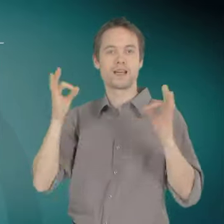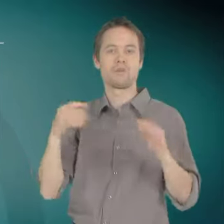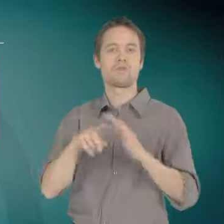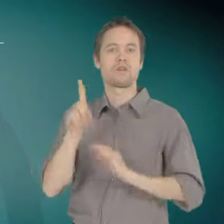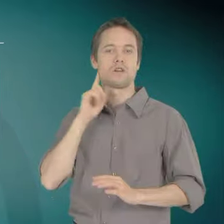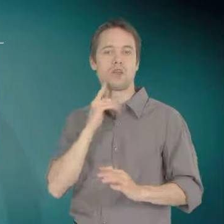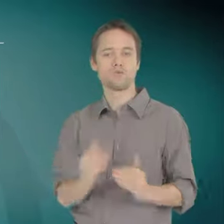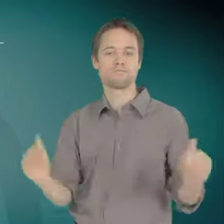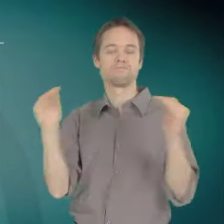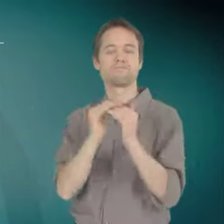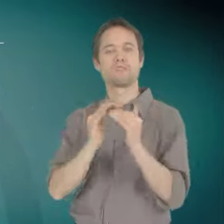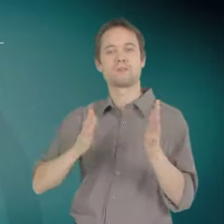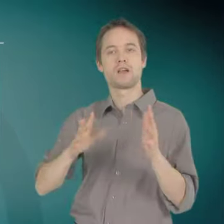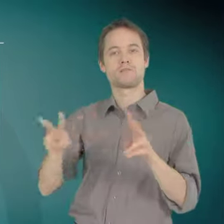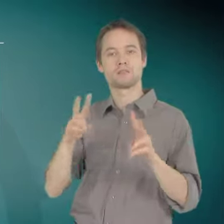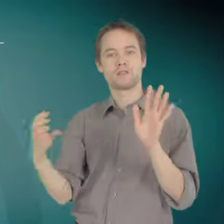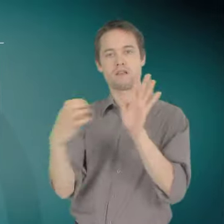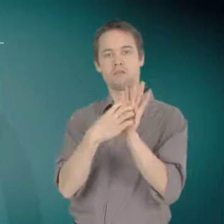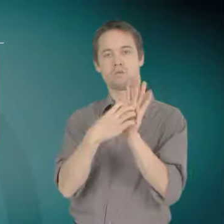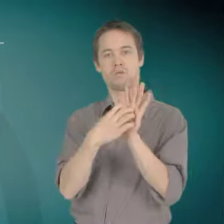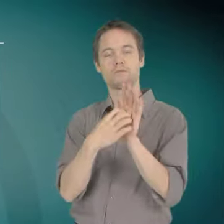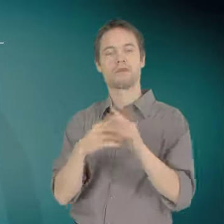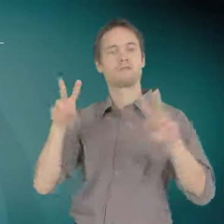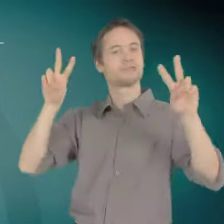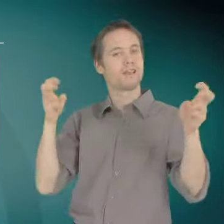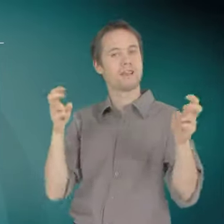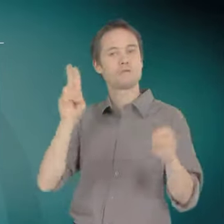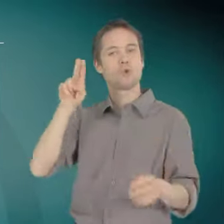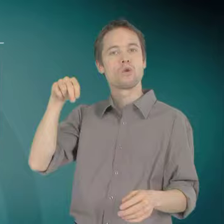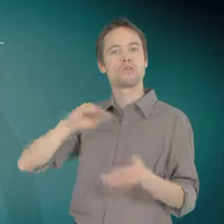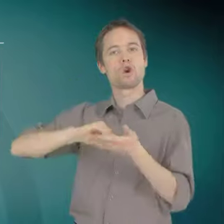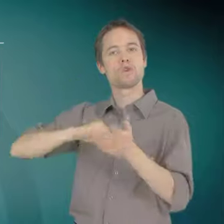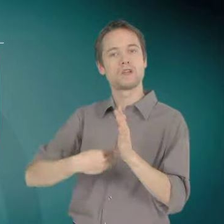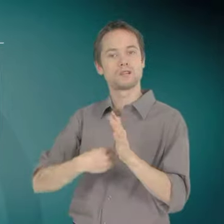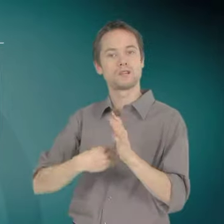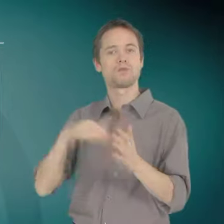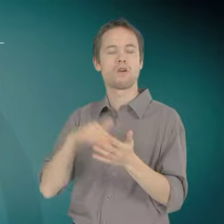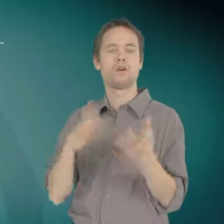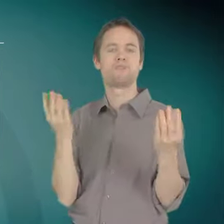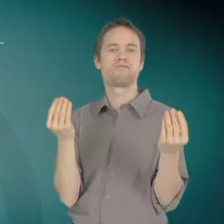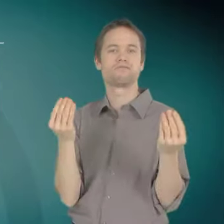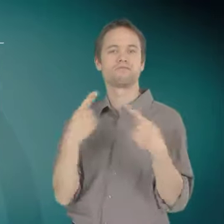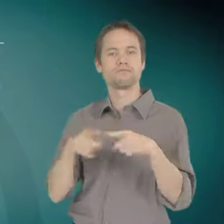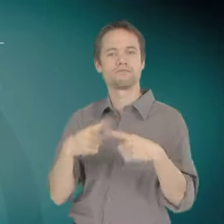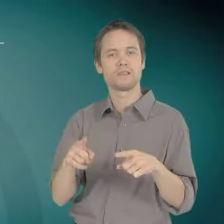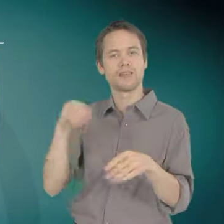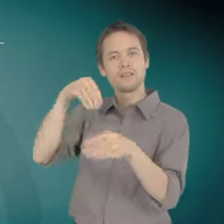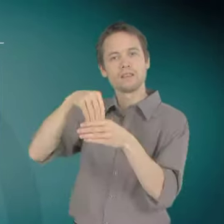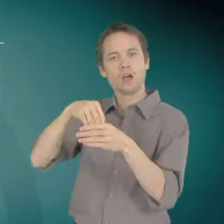gebärden videos eingefügt über das thema un konvention gibt es darin viele verschiedene inhalte zb über die